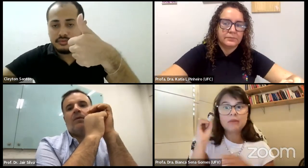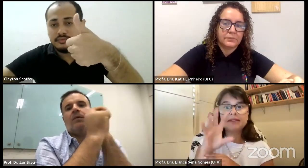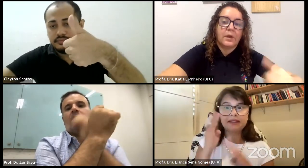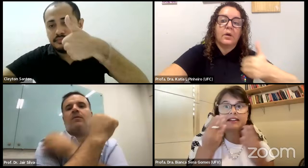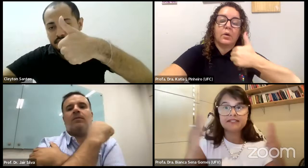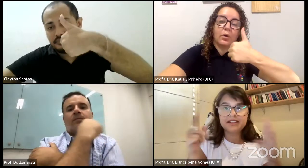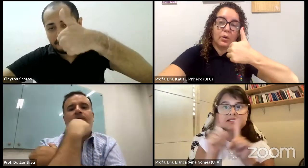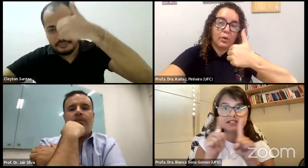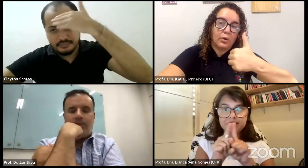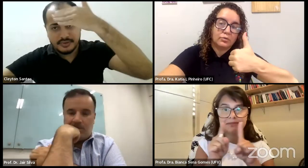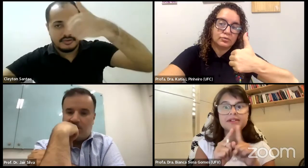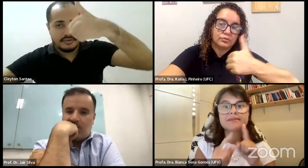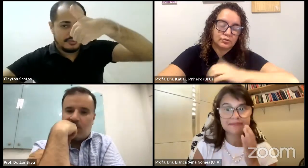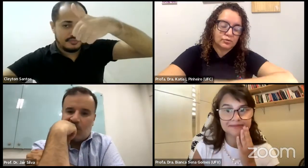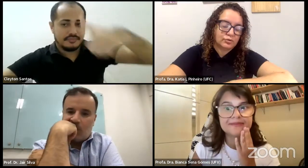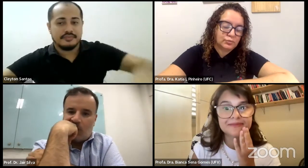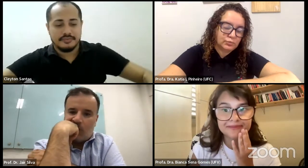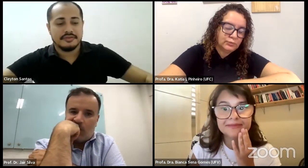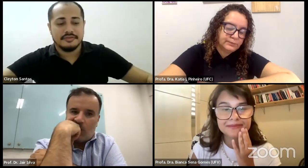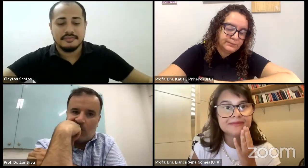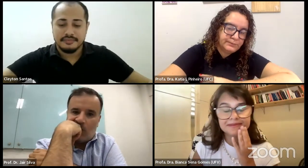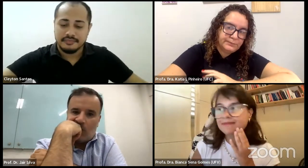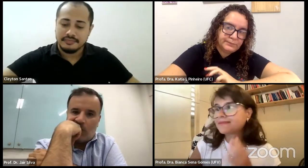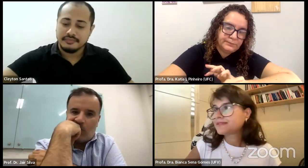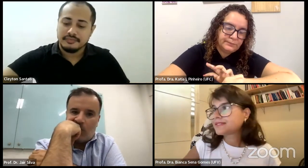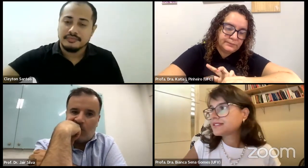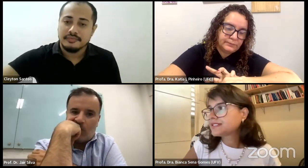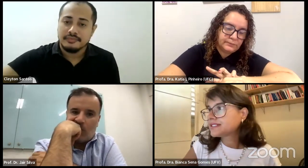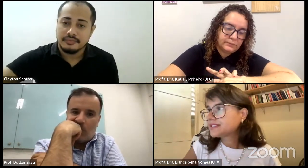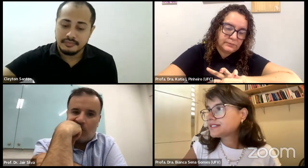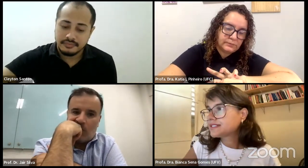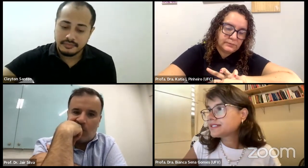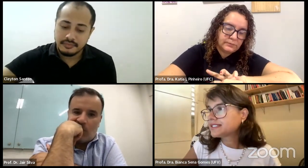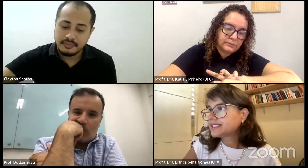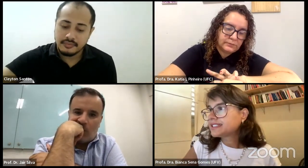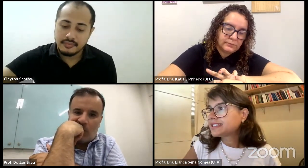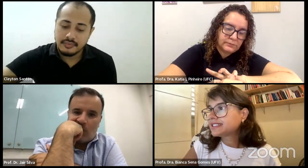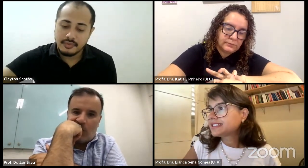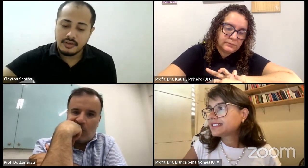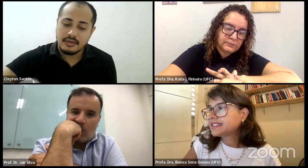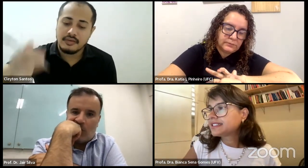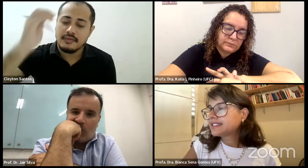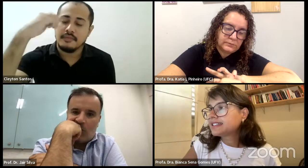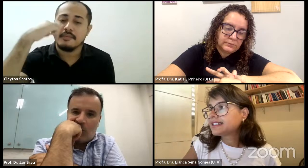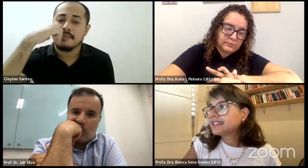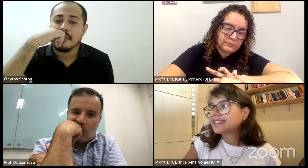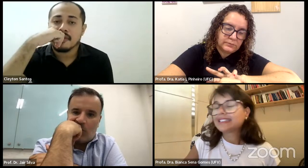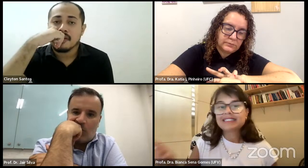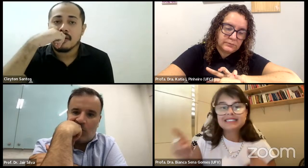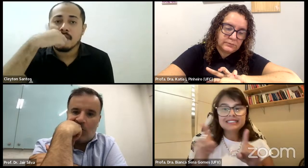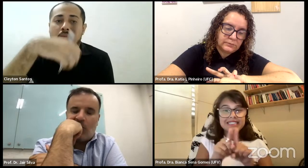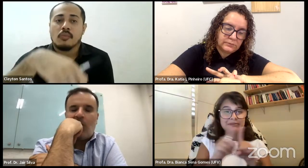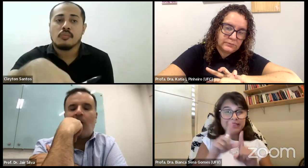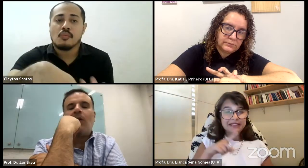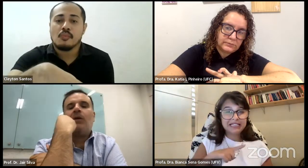Isso, 2010. Eu vi, eu vou mandar a análise, tá, com relação a isso também. Não, Também, obrigada. Diniz.